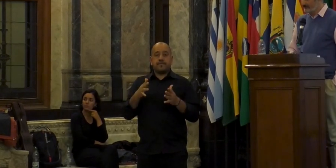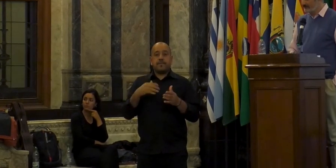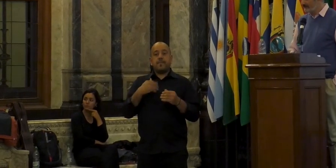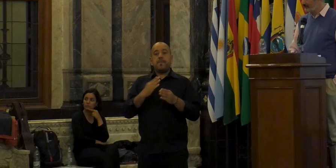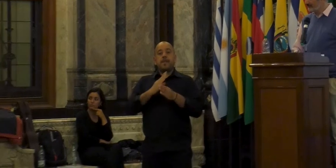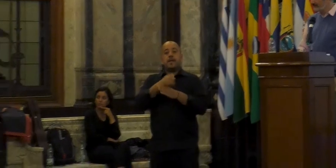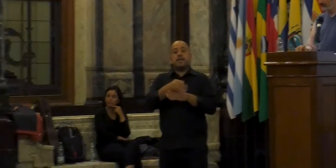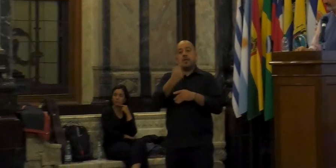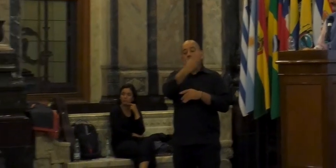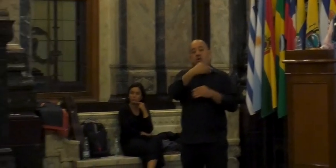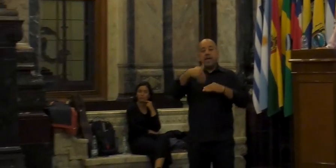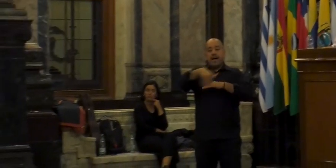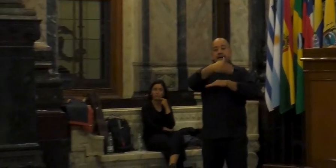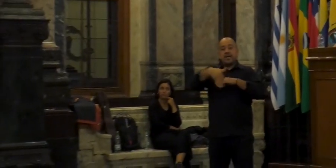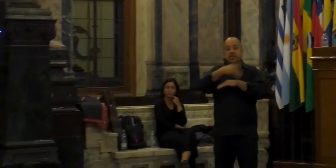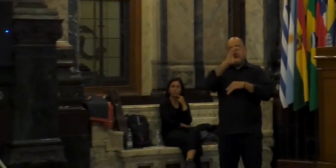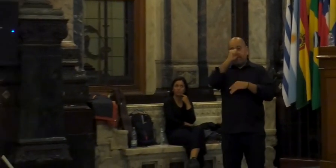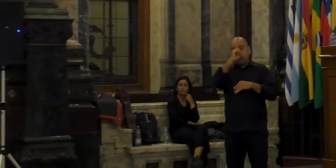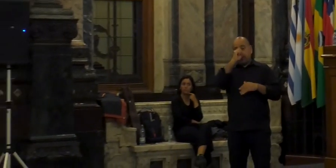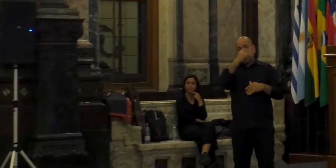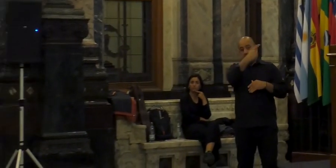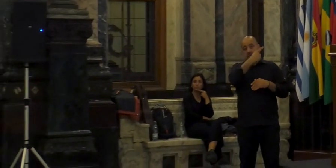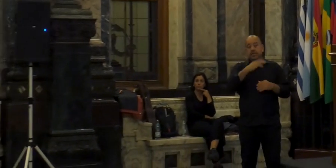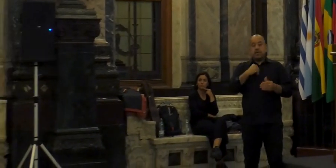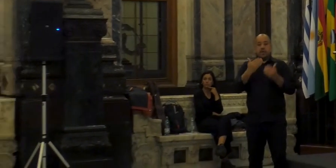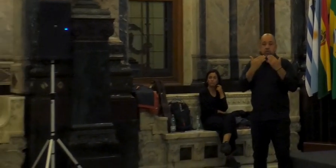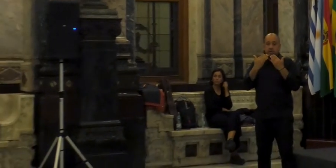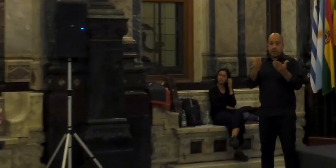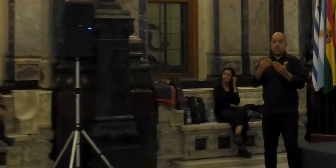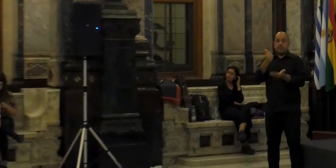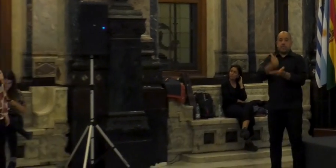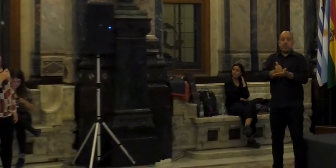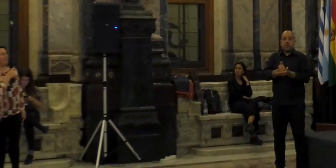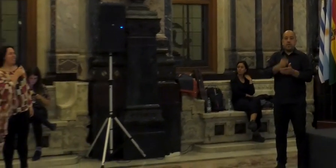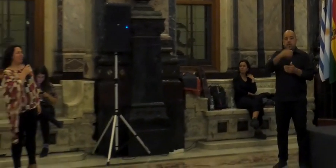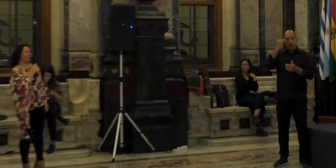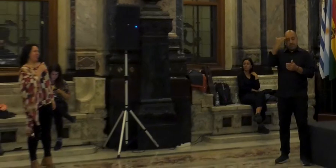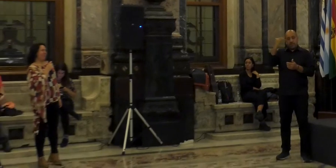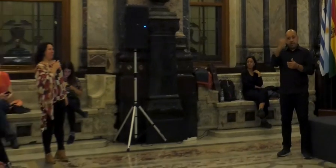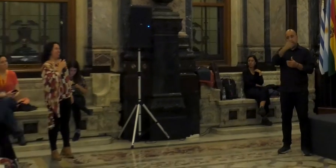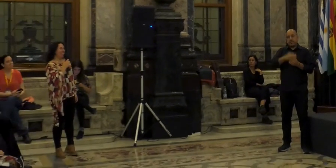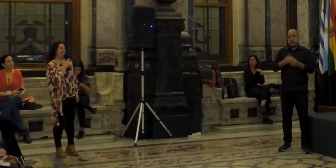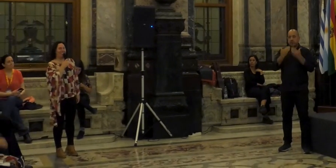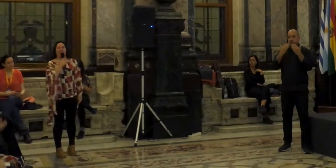entrada por General Flores y les agradecemos la presencia y al profesor Francisco